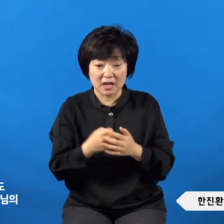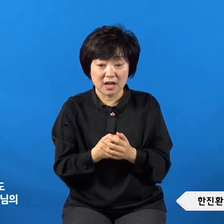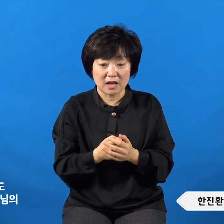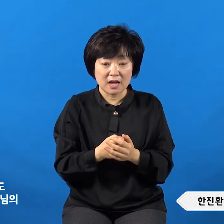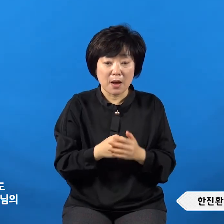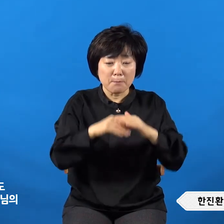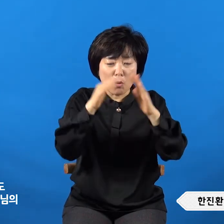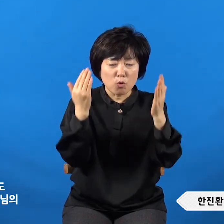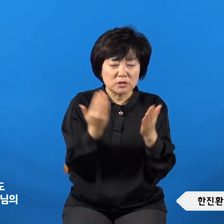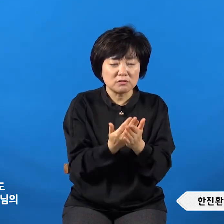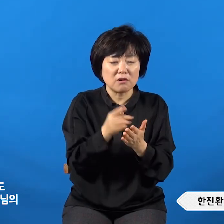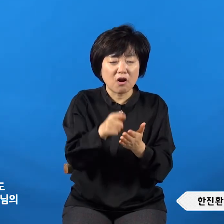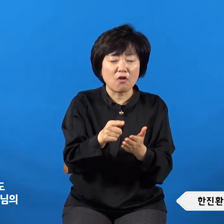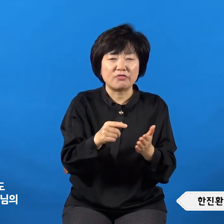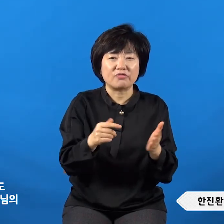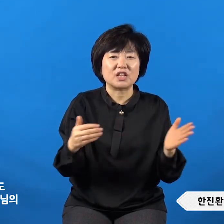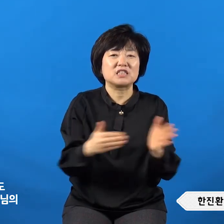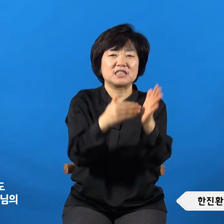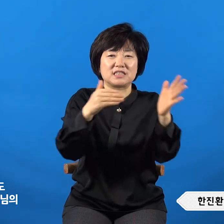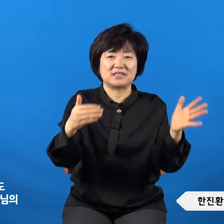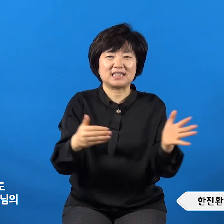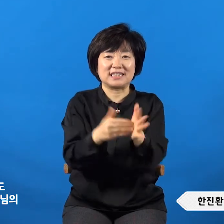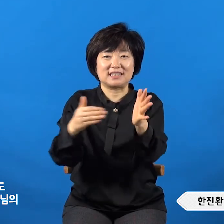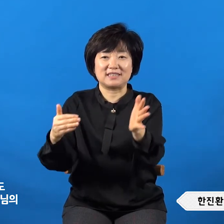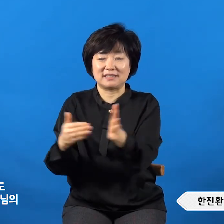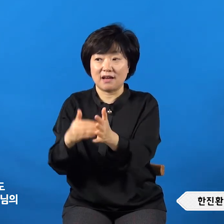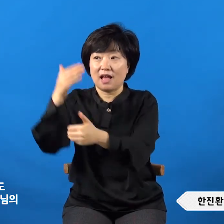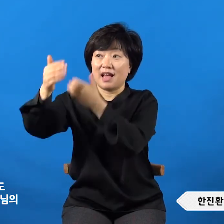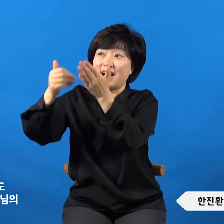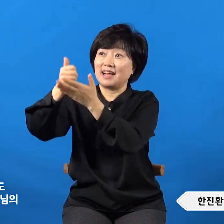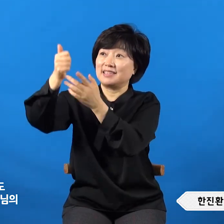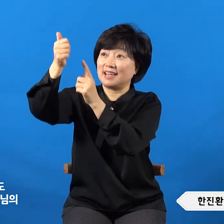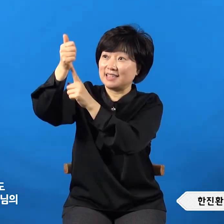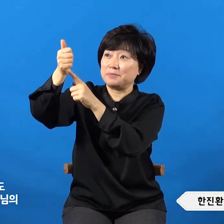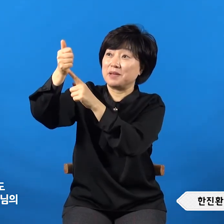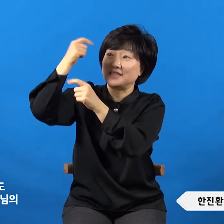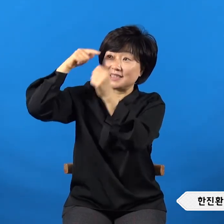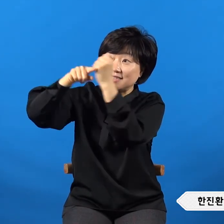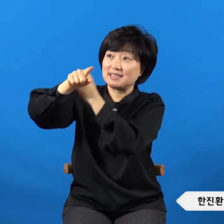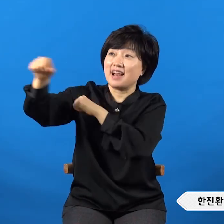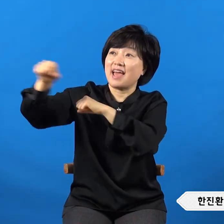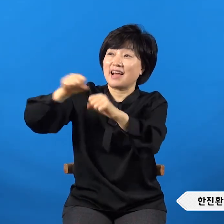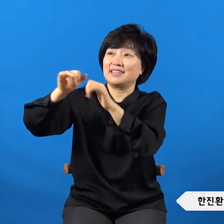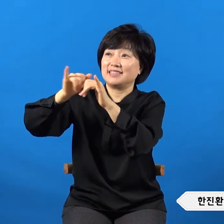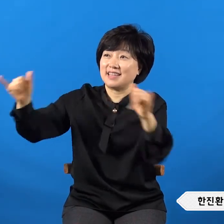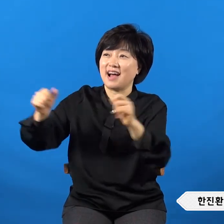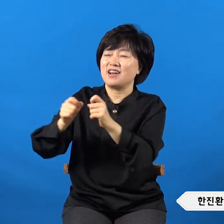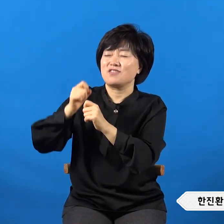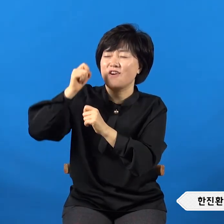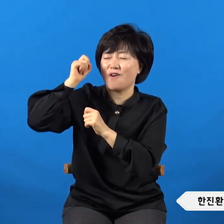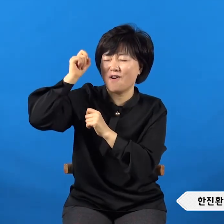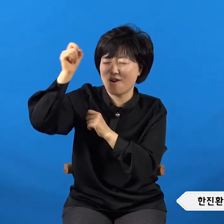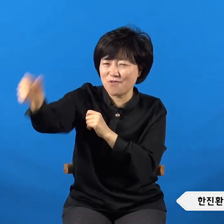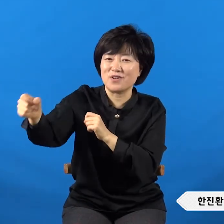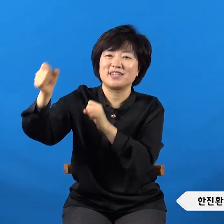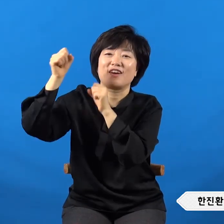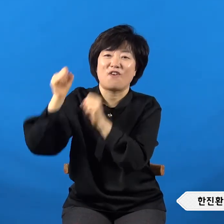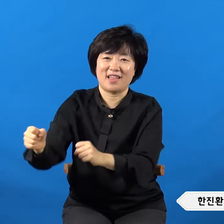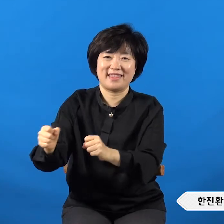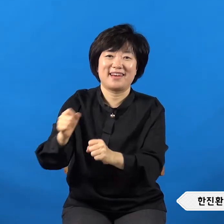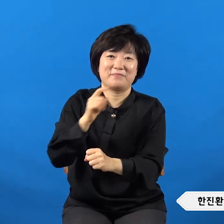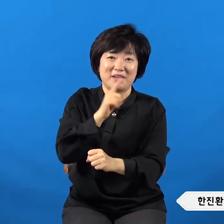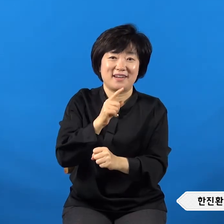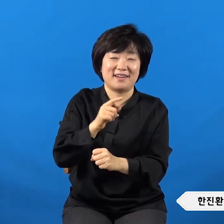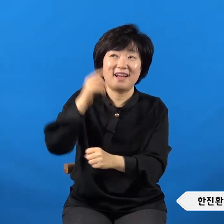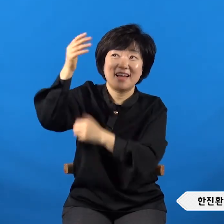그 정욕도 지나가되 오직 하나님의 뜻을 행하는 자는 영원히 거하느니라. 하나님의